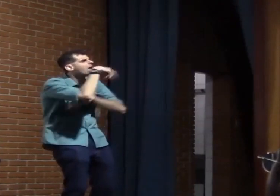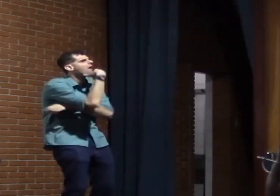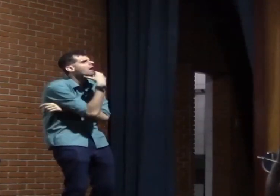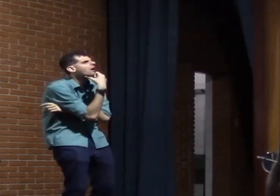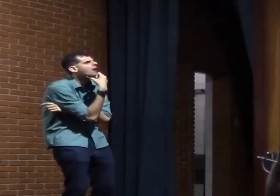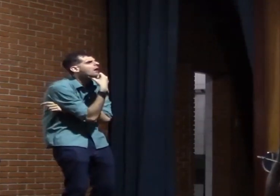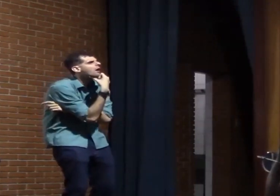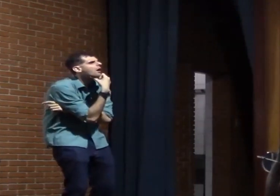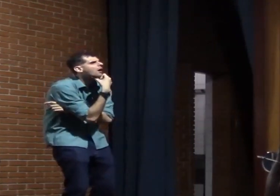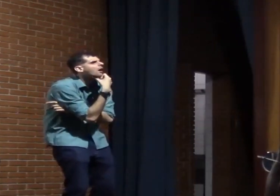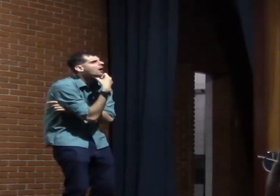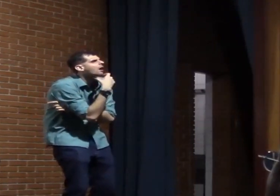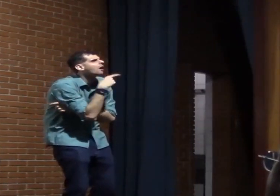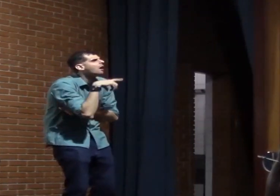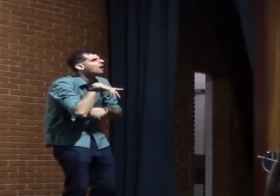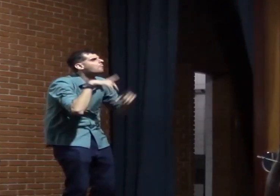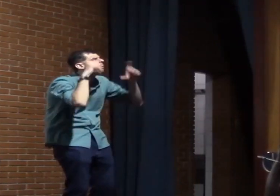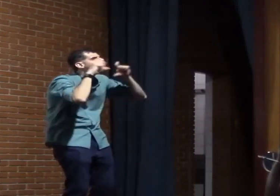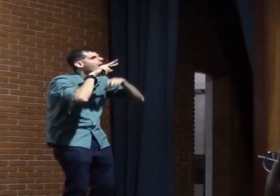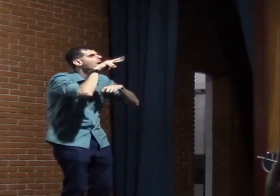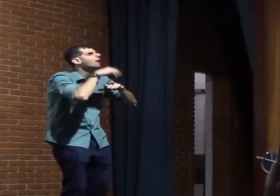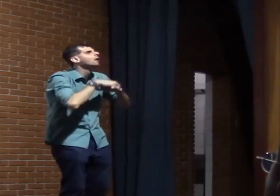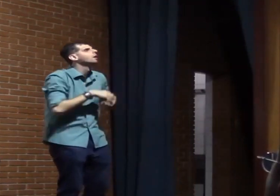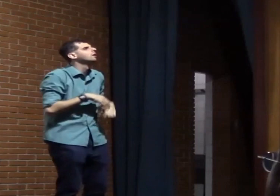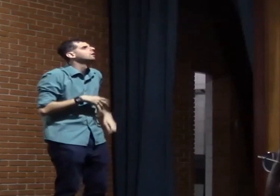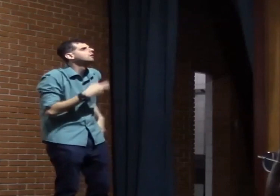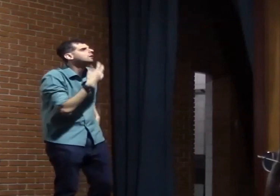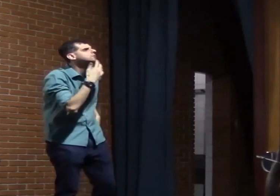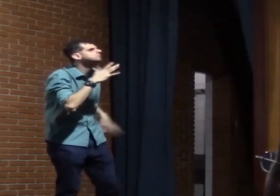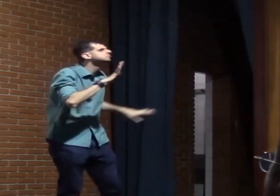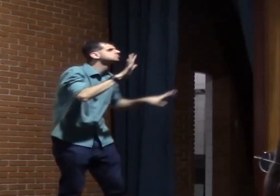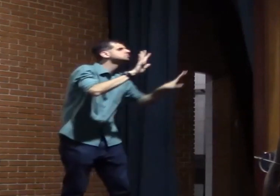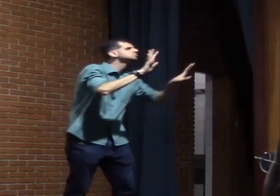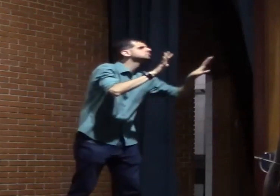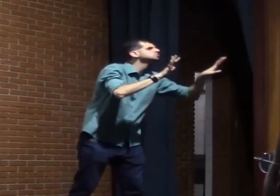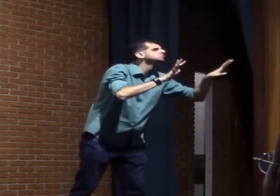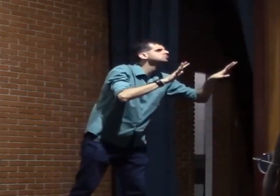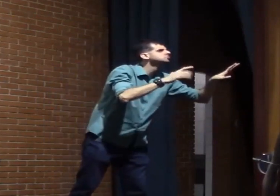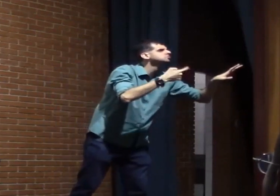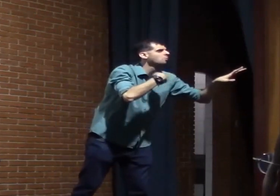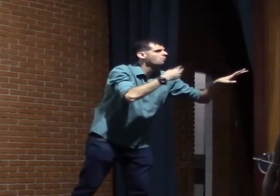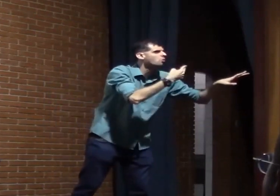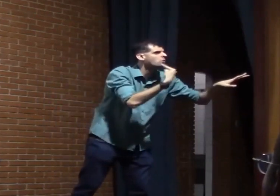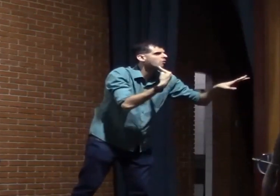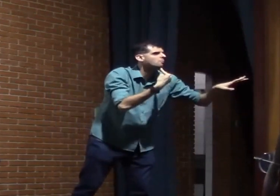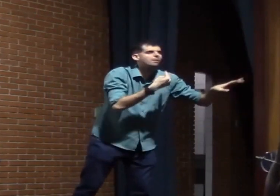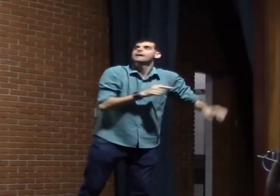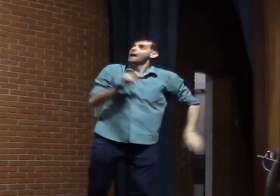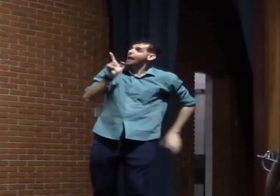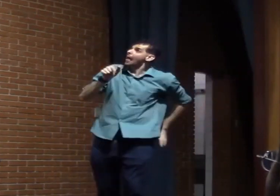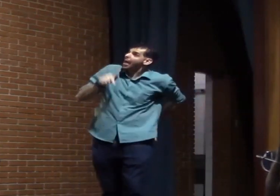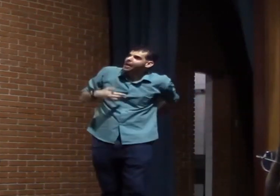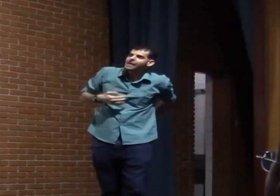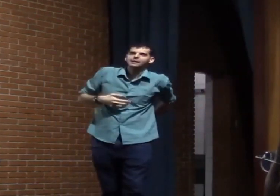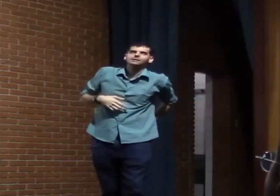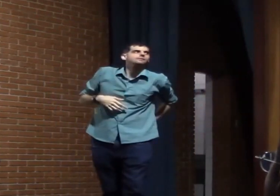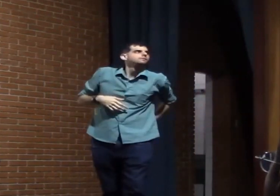Elias, eu estou olhando, estou vendo o médico lá chamando. Ué, peraí. Ele chamou meu